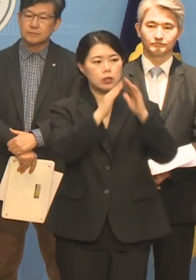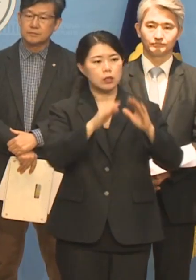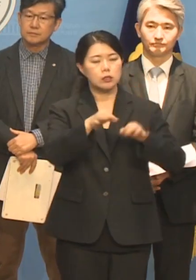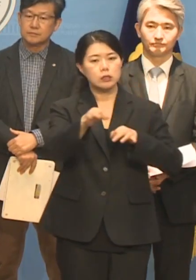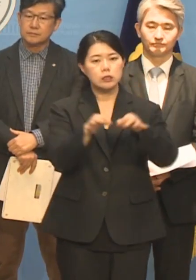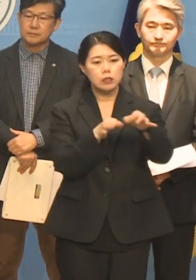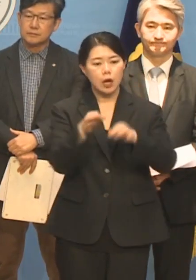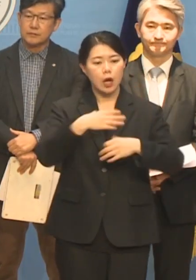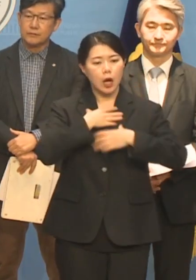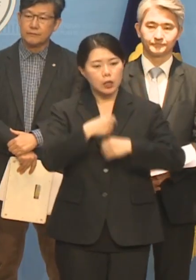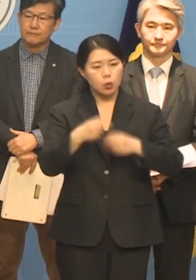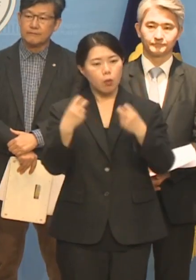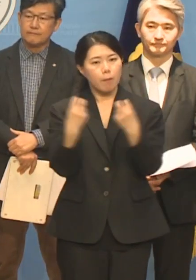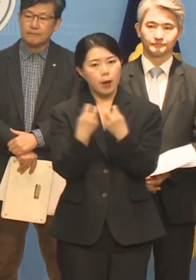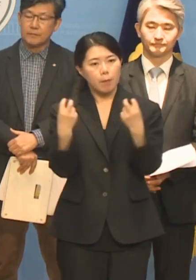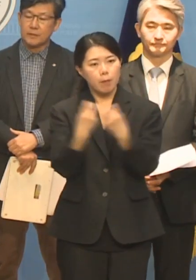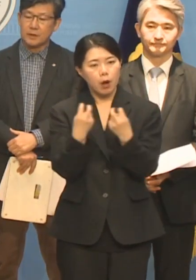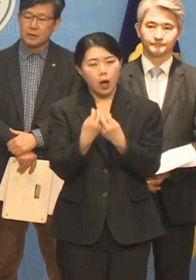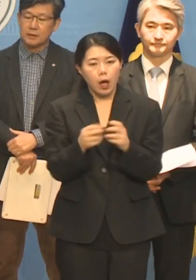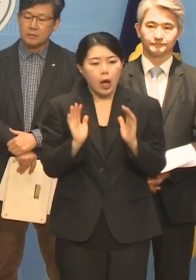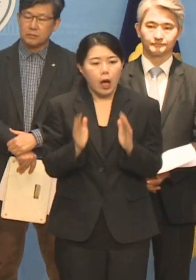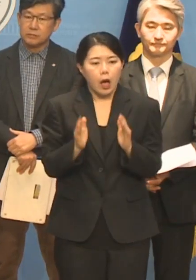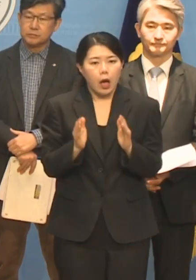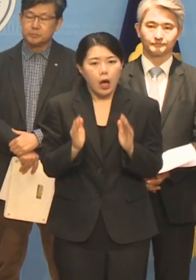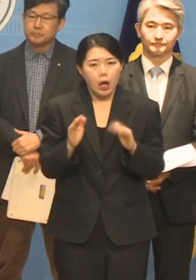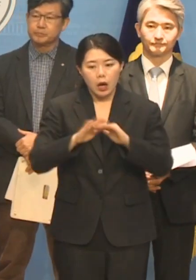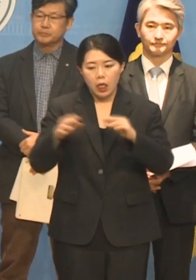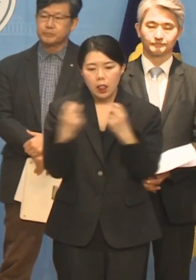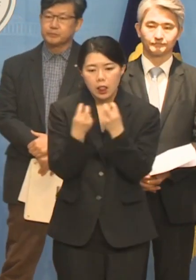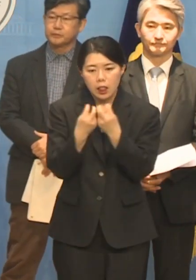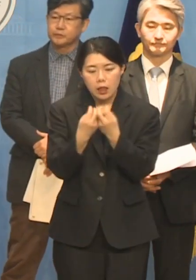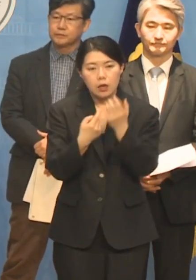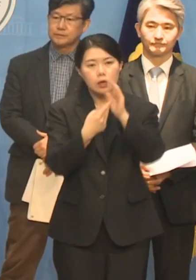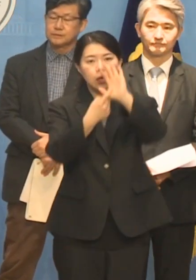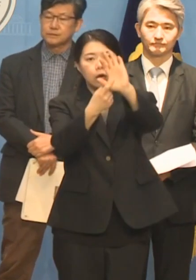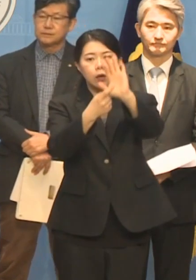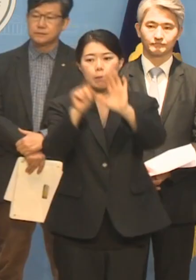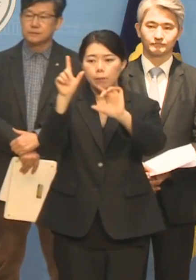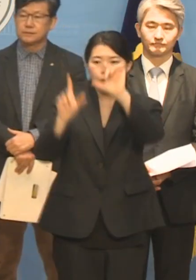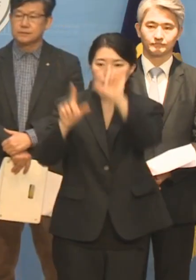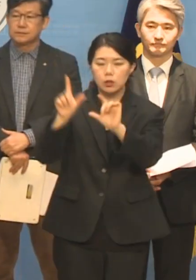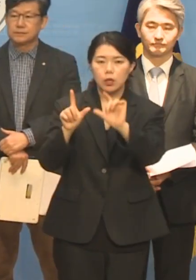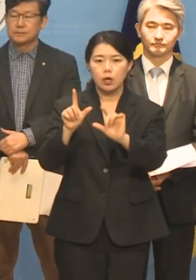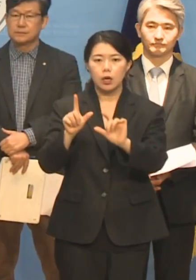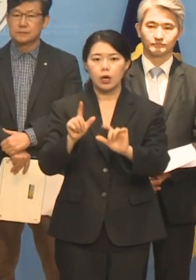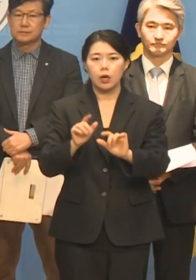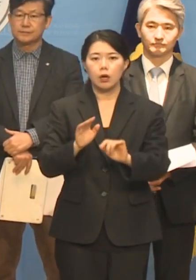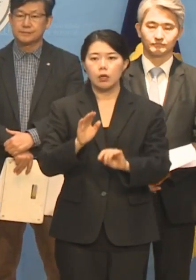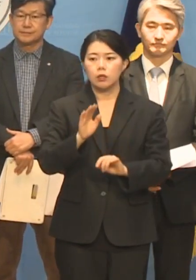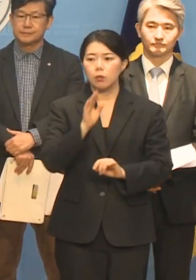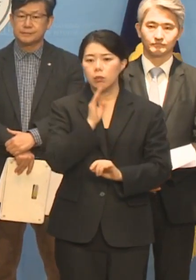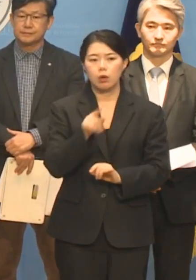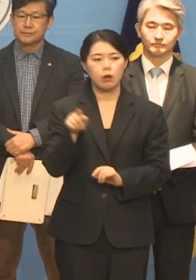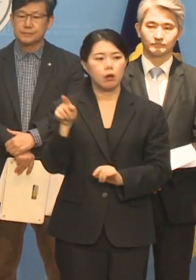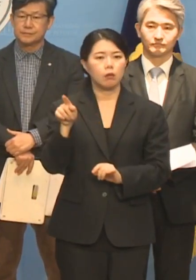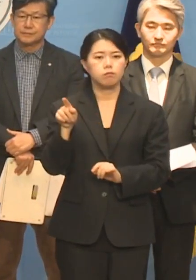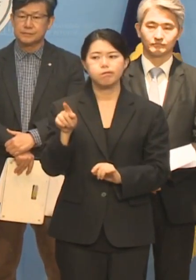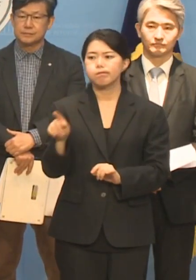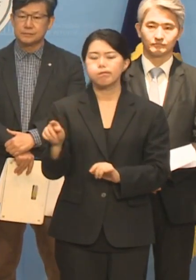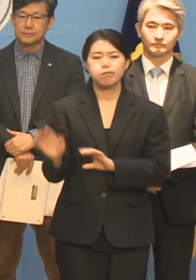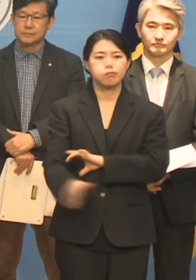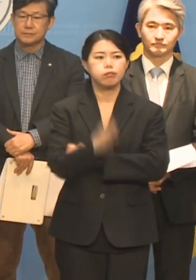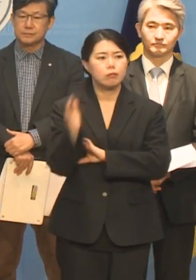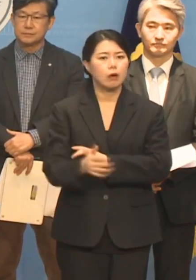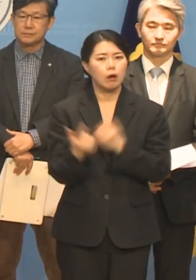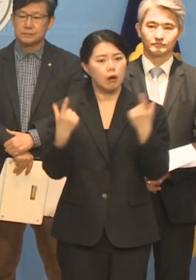안정화 방안이라며 부랴부랴 대책을 내놓는 모습을 천국이라 하지 않으면 무엇이라